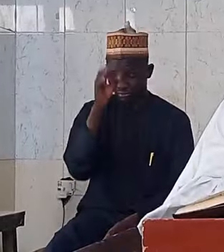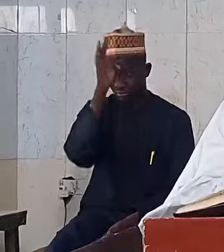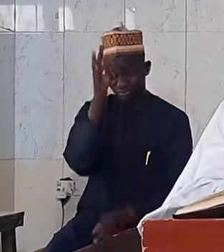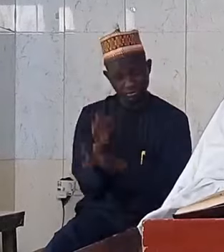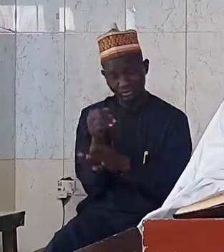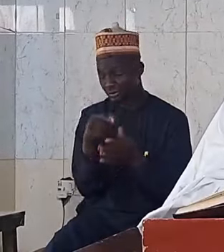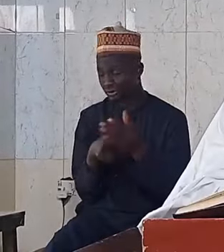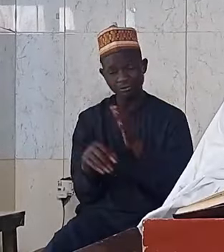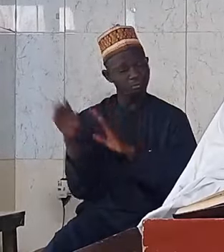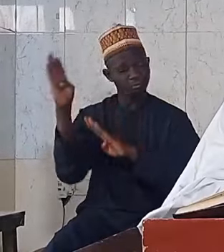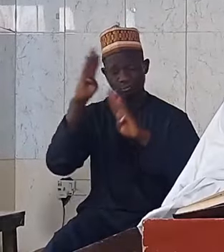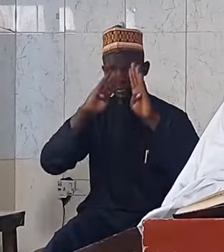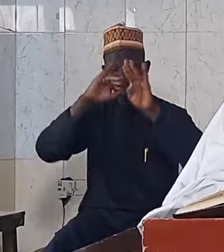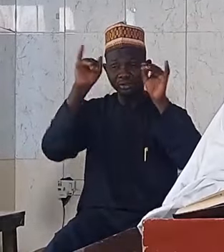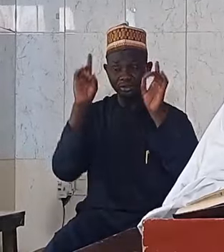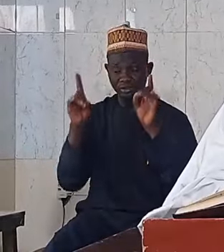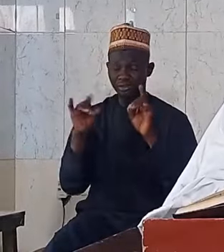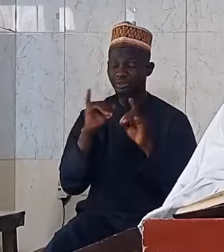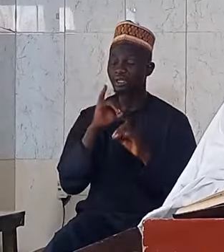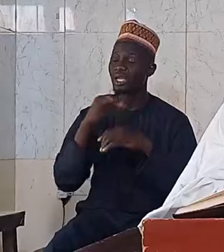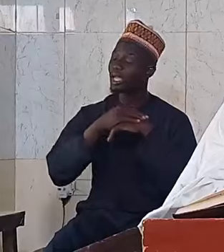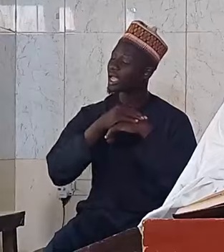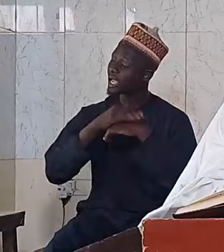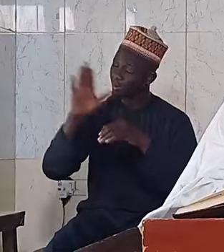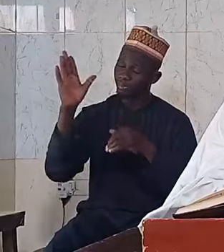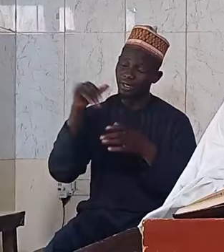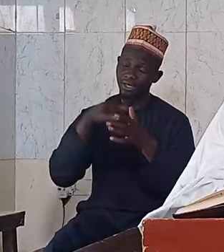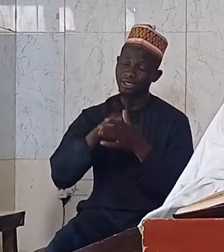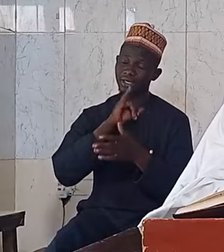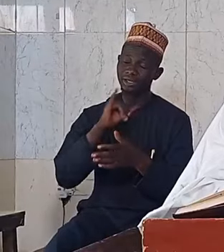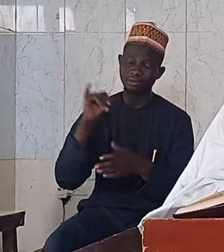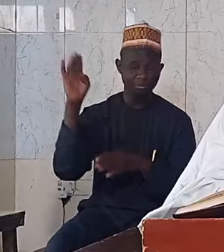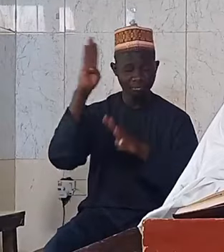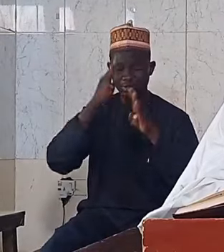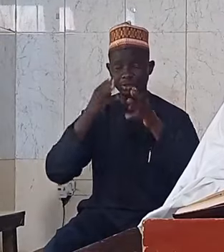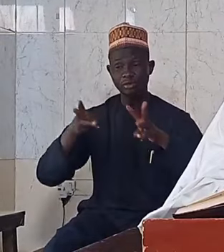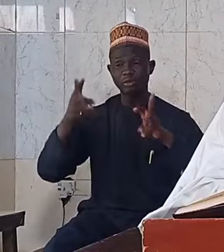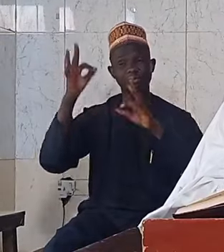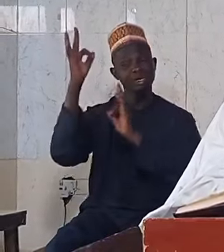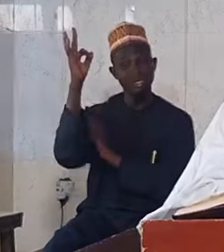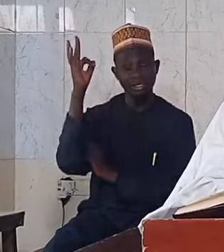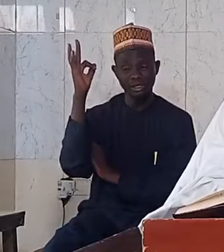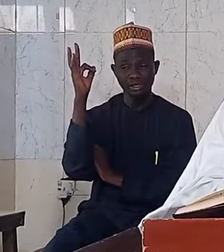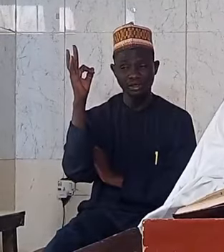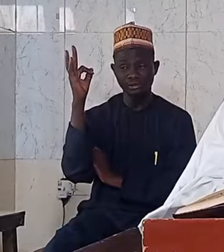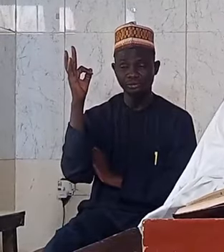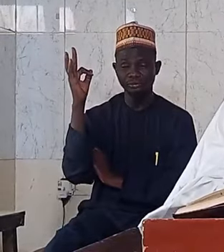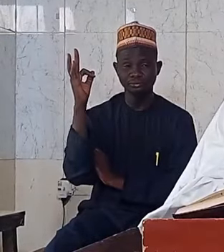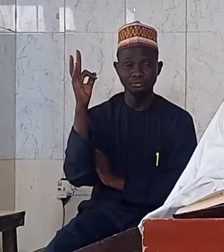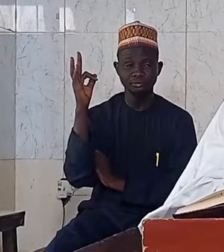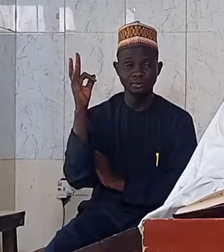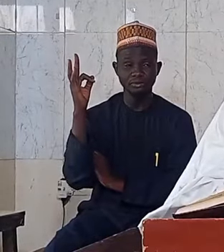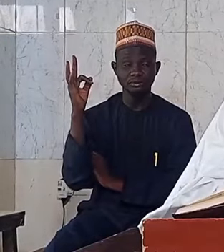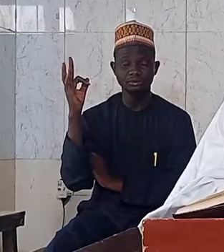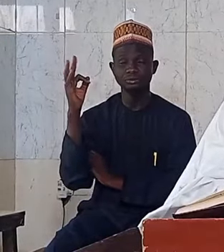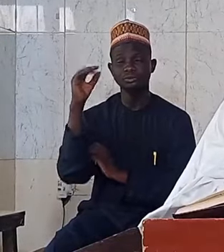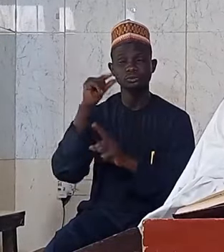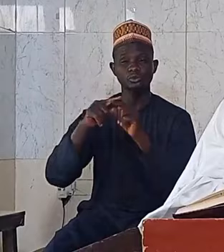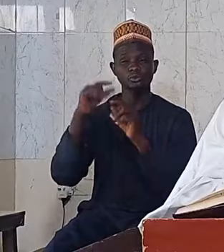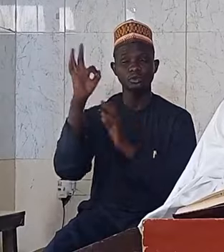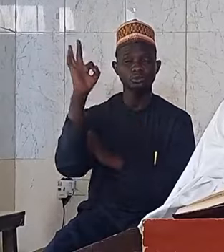da za ku yi yaki ne bayan zaman sa fi sabilillahi wato dan daukaka